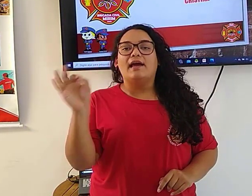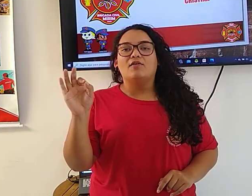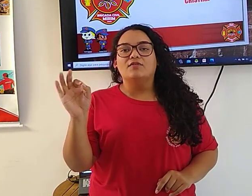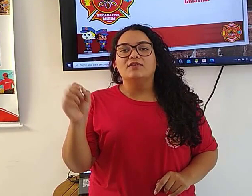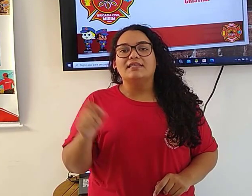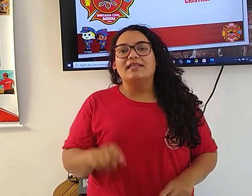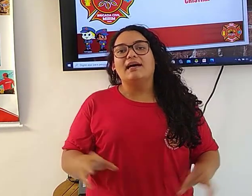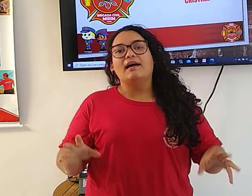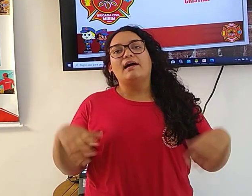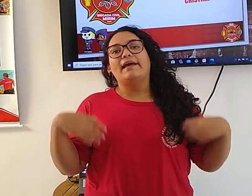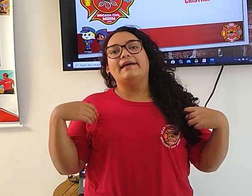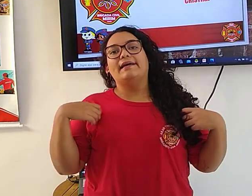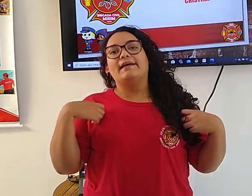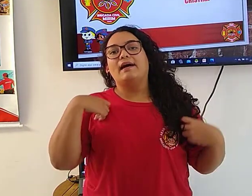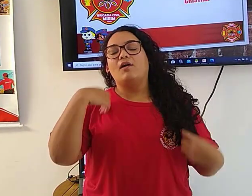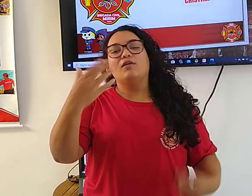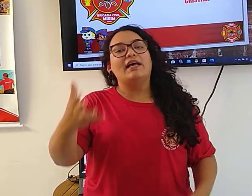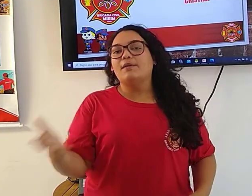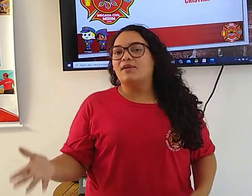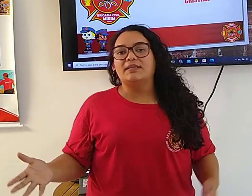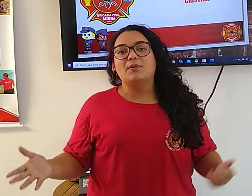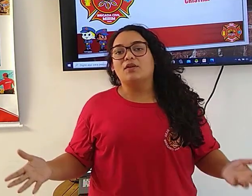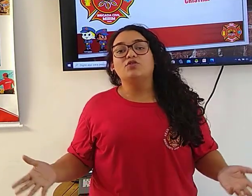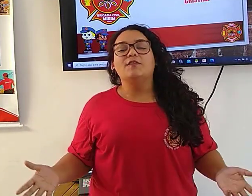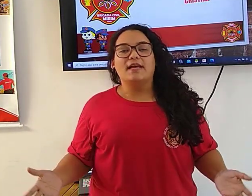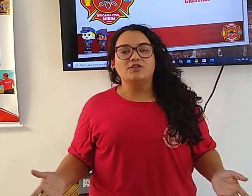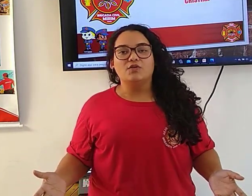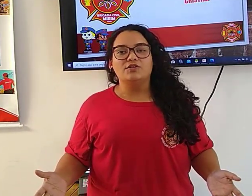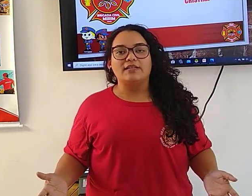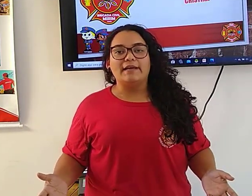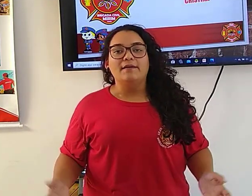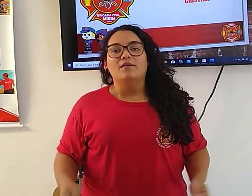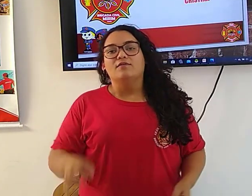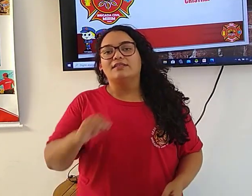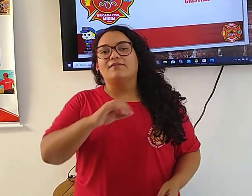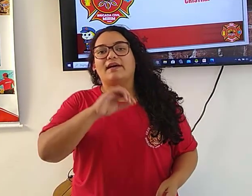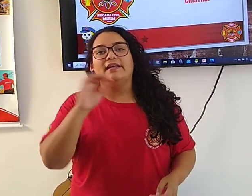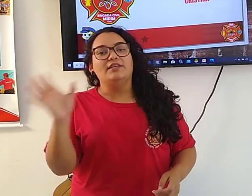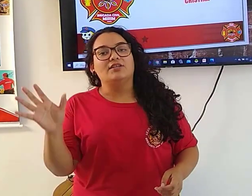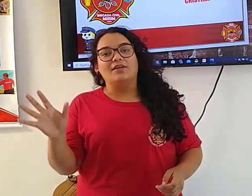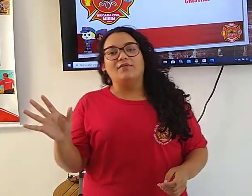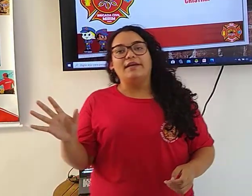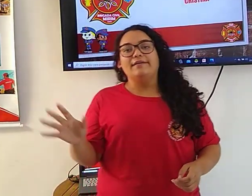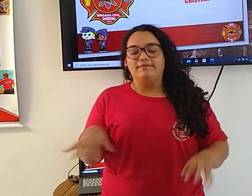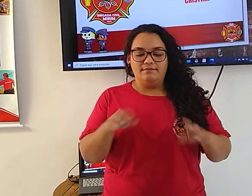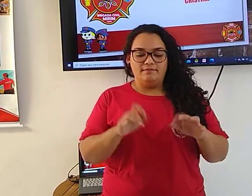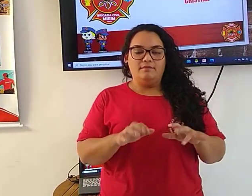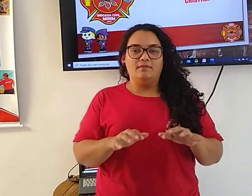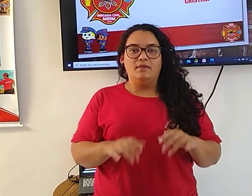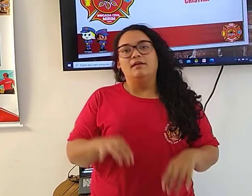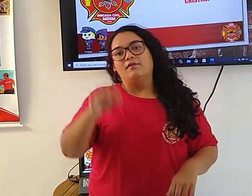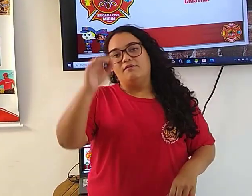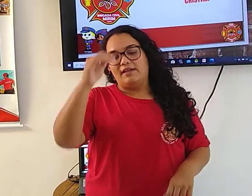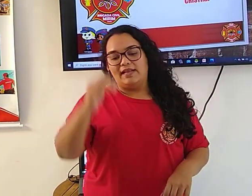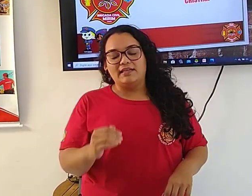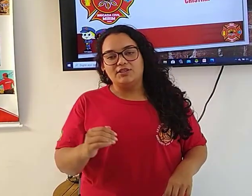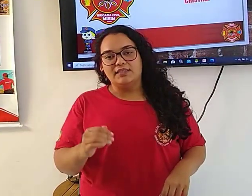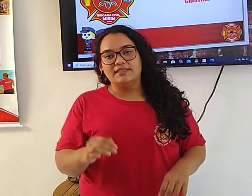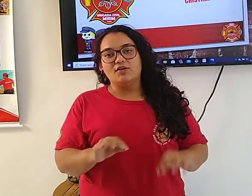você dá online, por exemplo, para notificações, né? Você vai escrever, vai ler na descrição e vai ter o